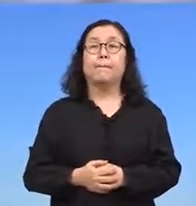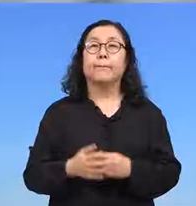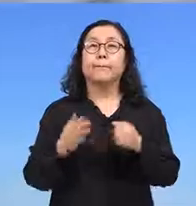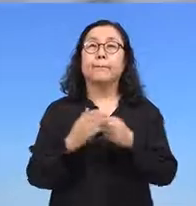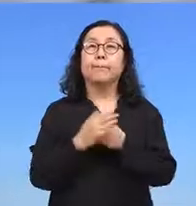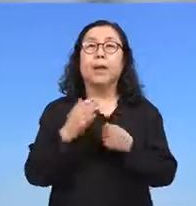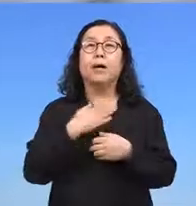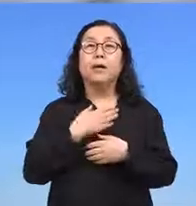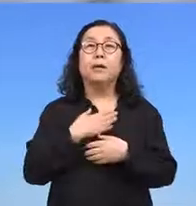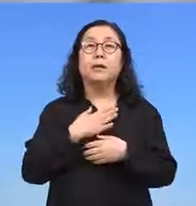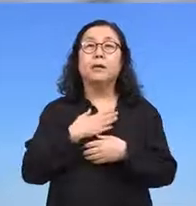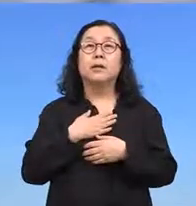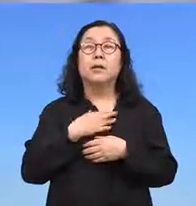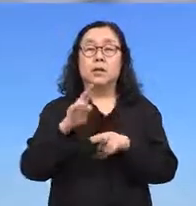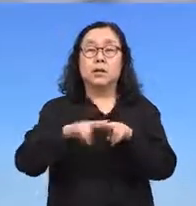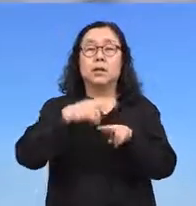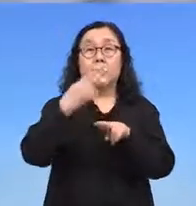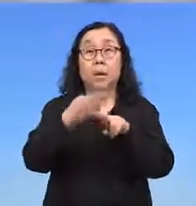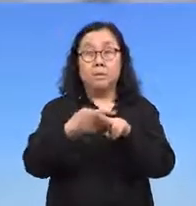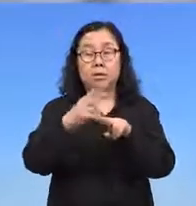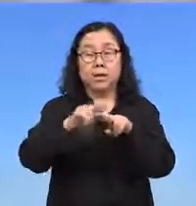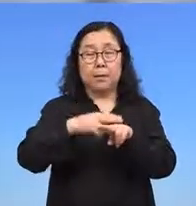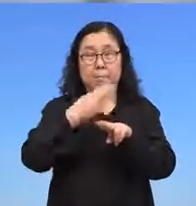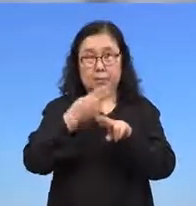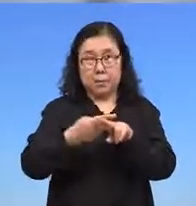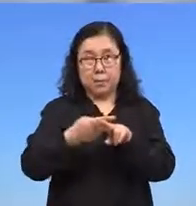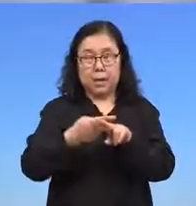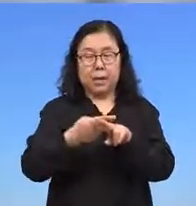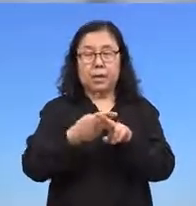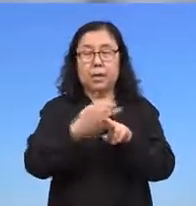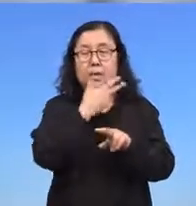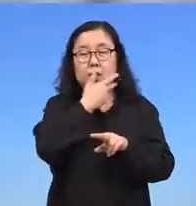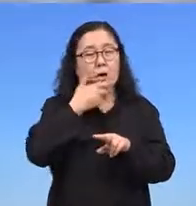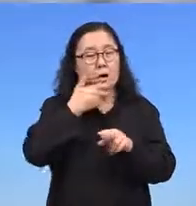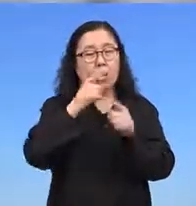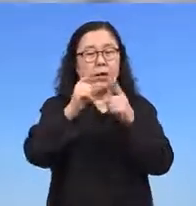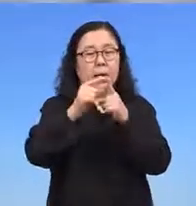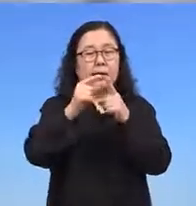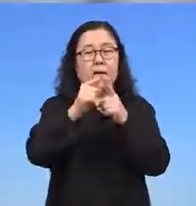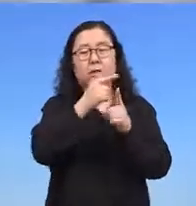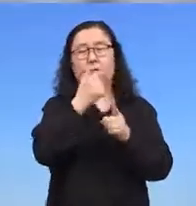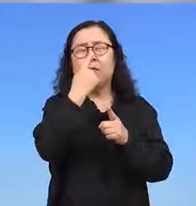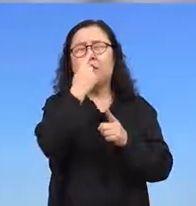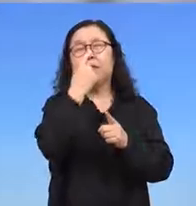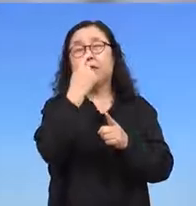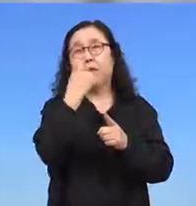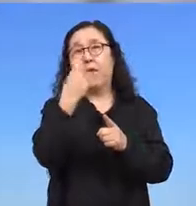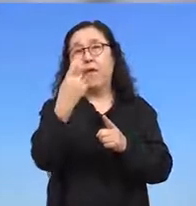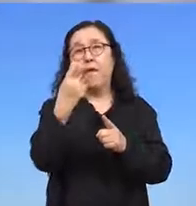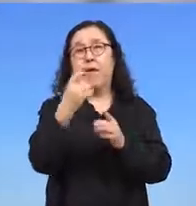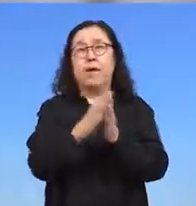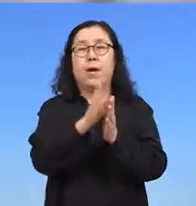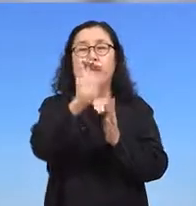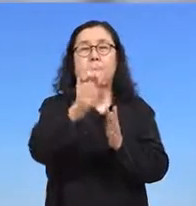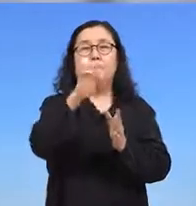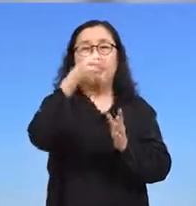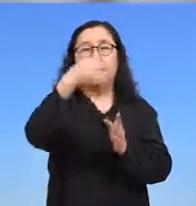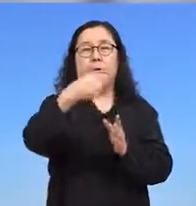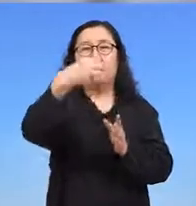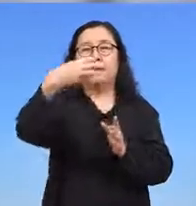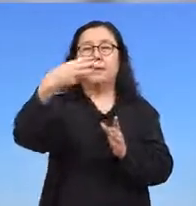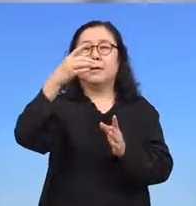이런 점에서 저는 이 프레젠트라고 하는 이 영어 단어가 참 멋지다고 생각합니다.